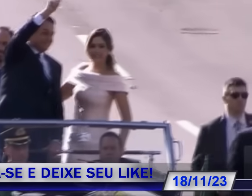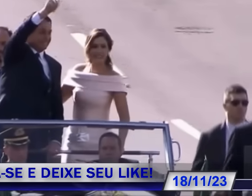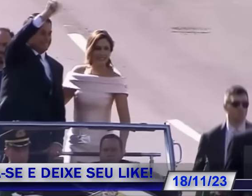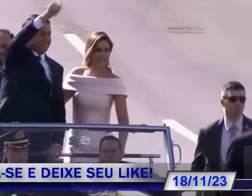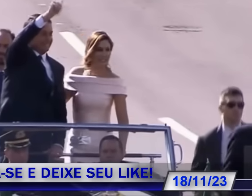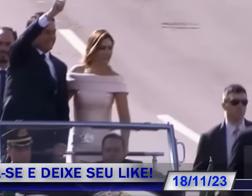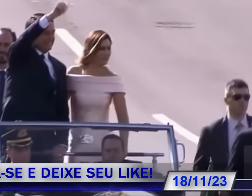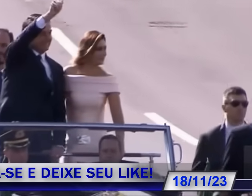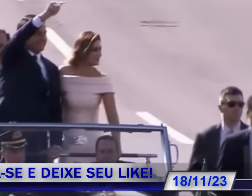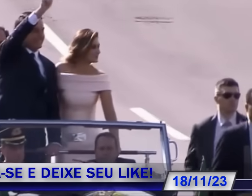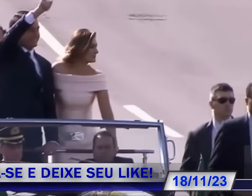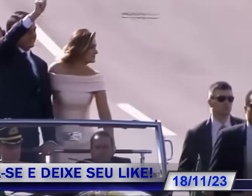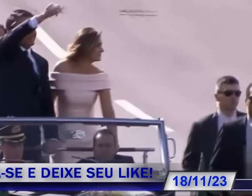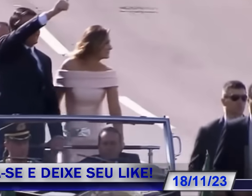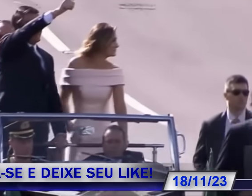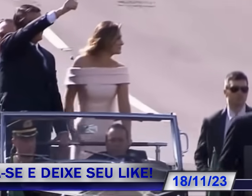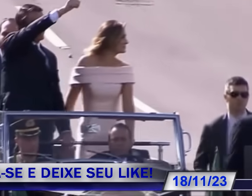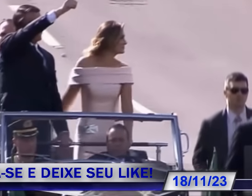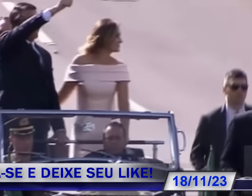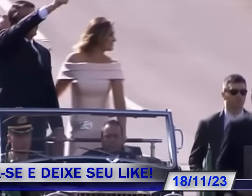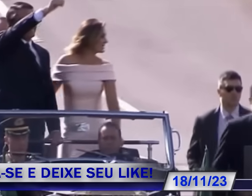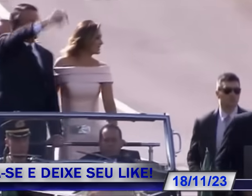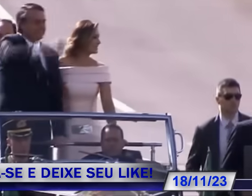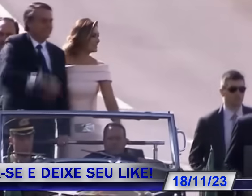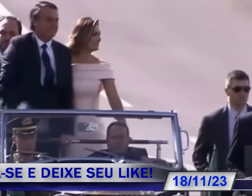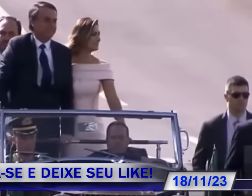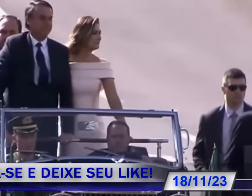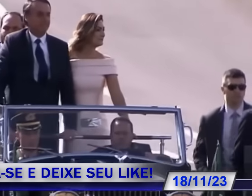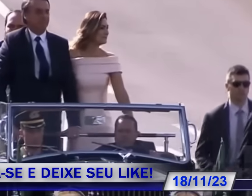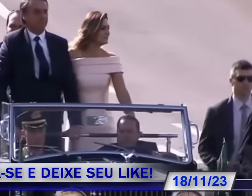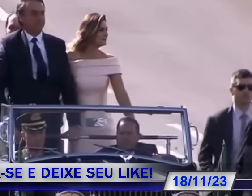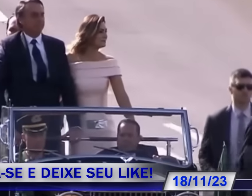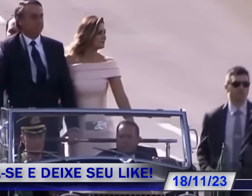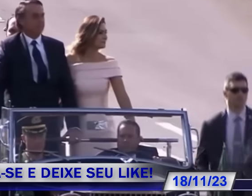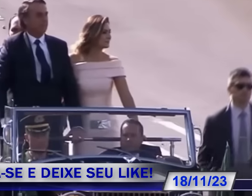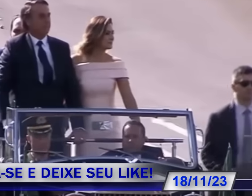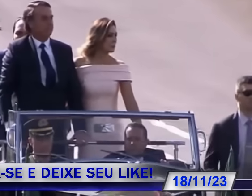abraço e que Deus abençoe a todos. Brasil acima de tudo e Deus acima de todos.